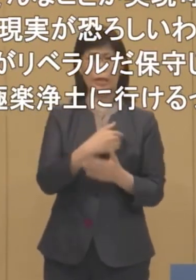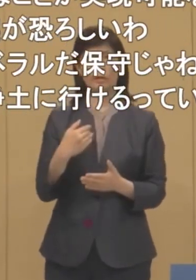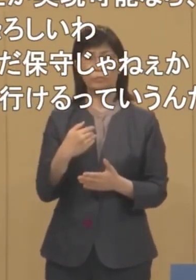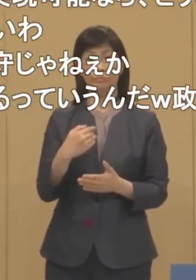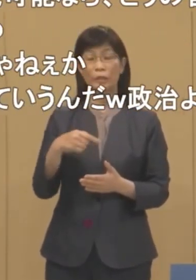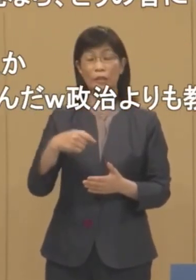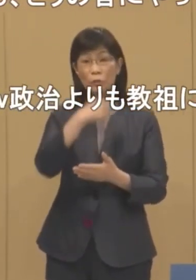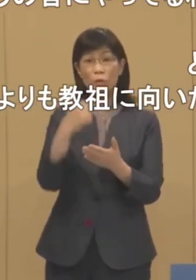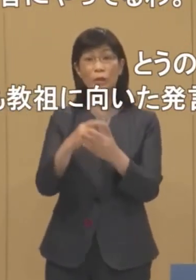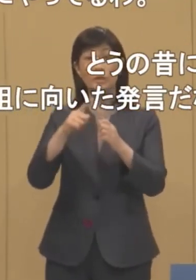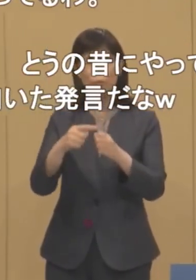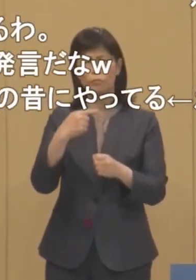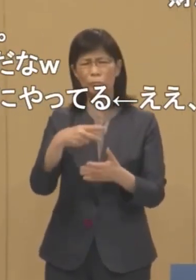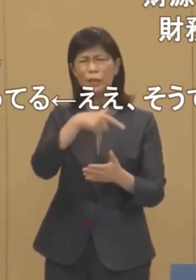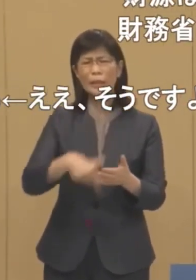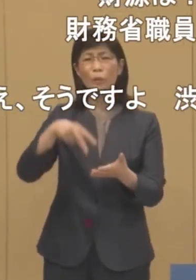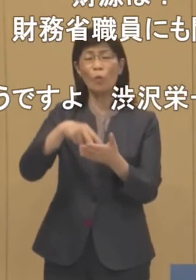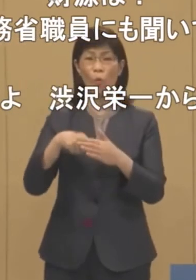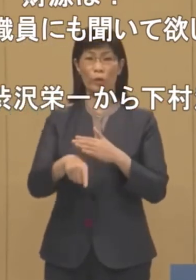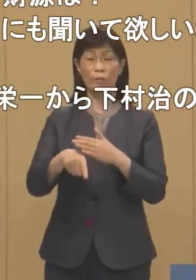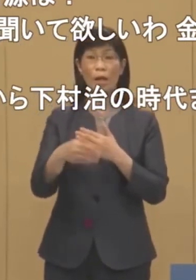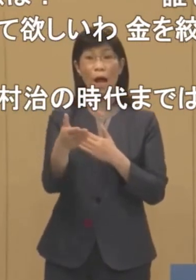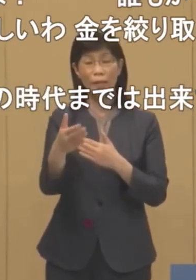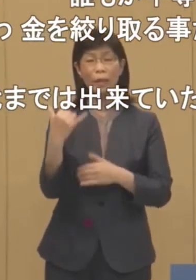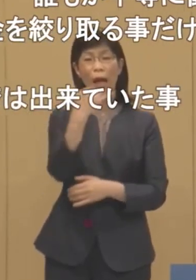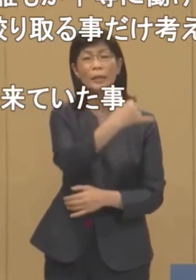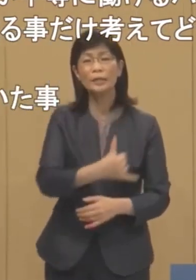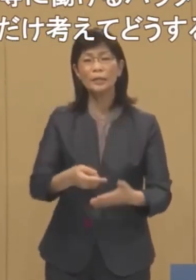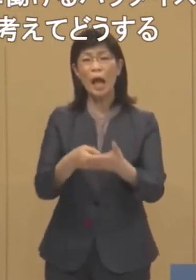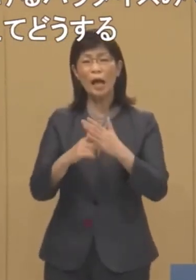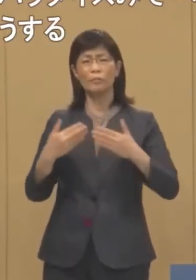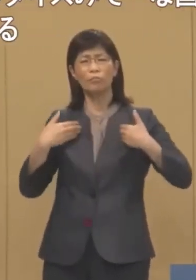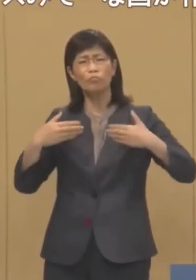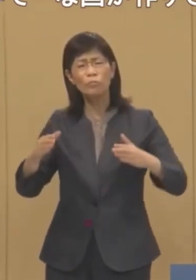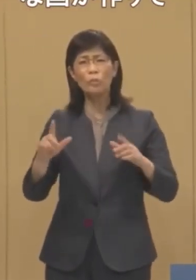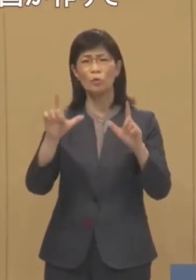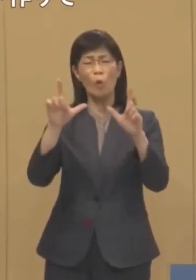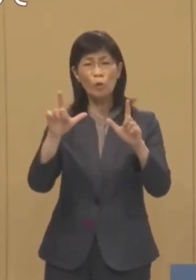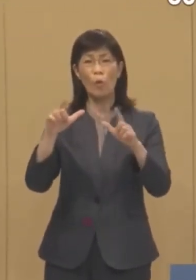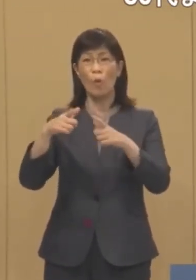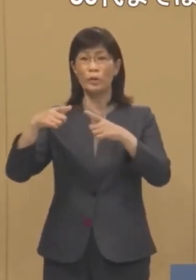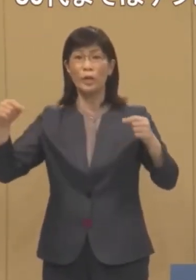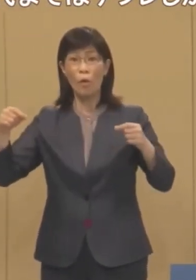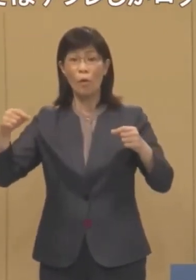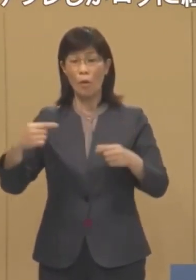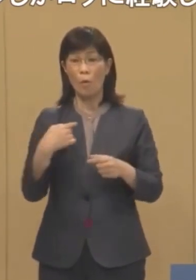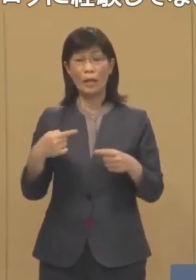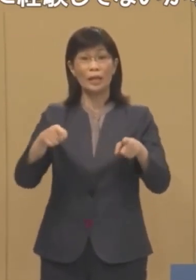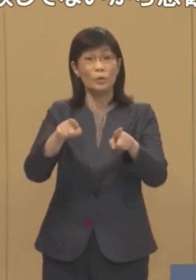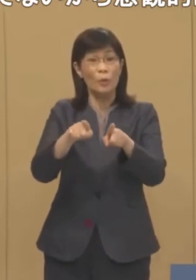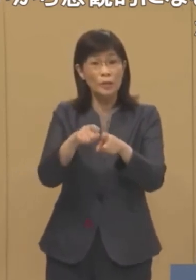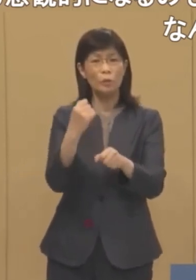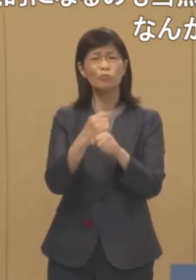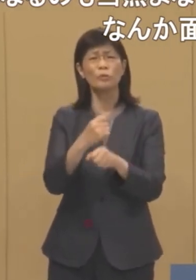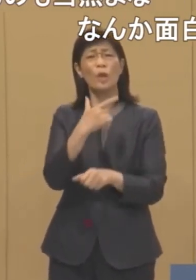ために立候補しましたあなたが人生を諦める必要のない東京に本私と一緒に